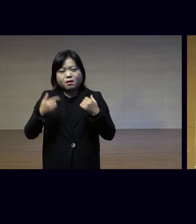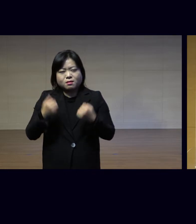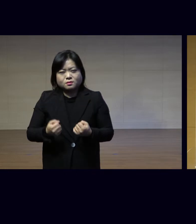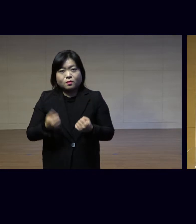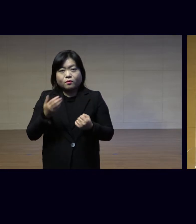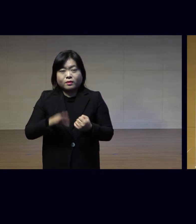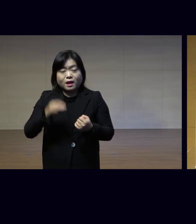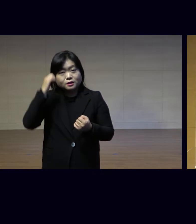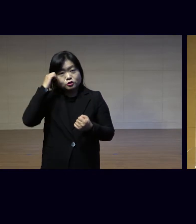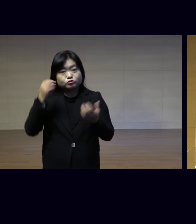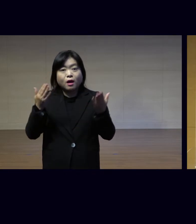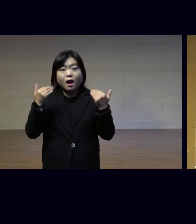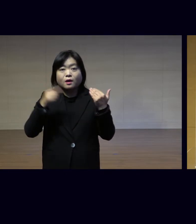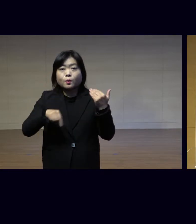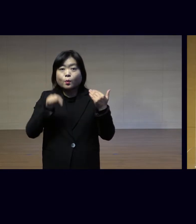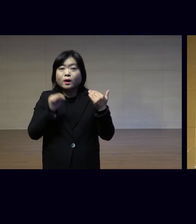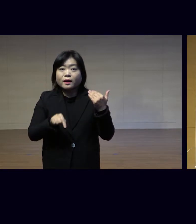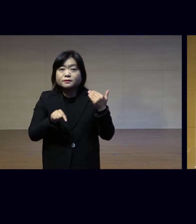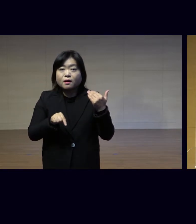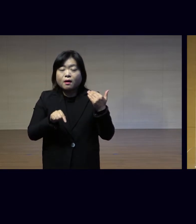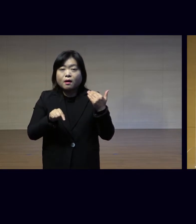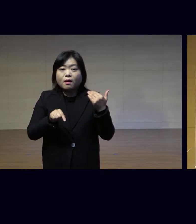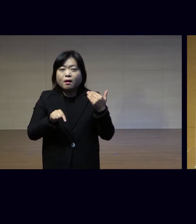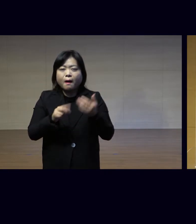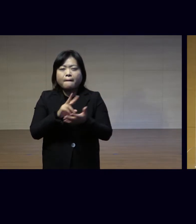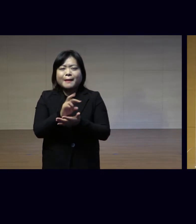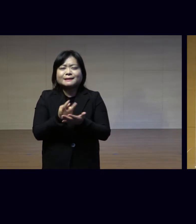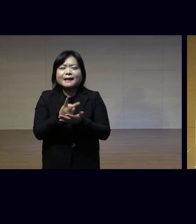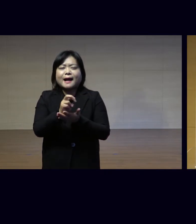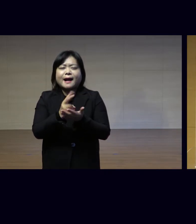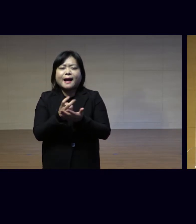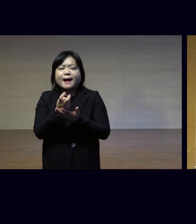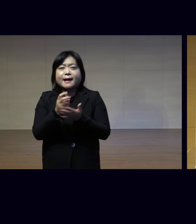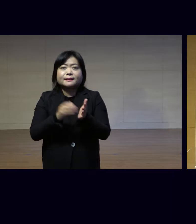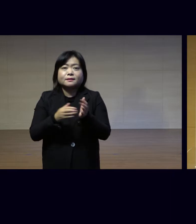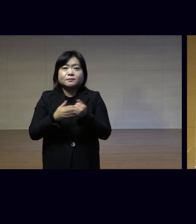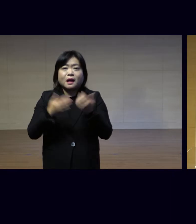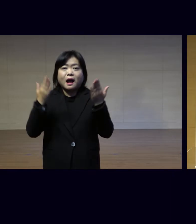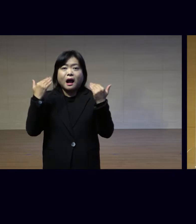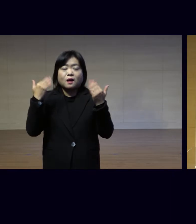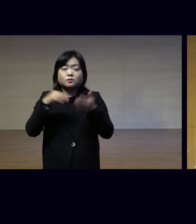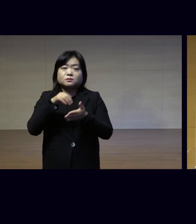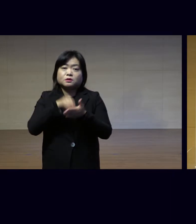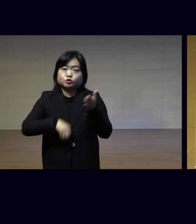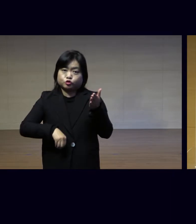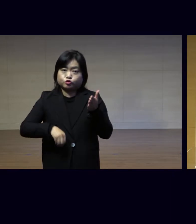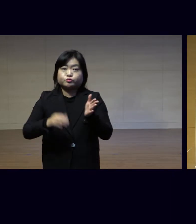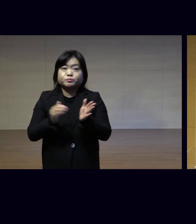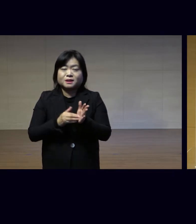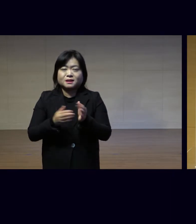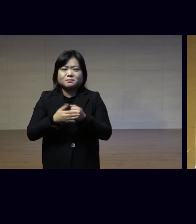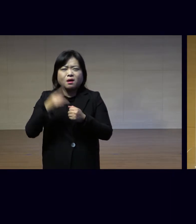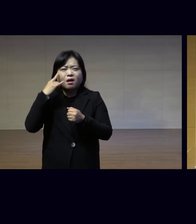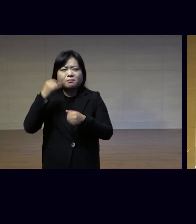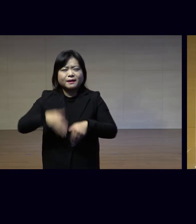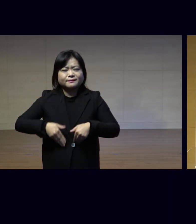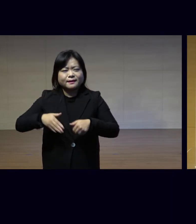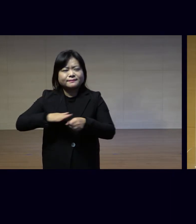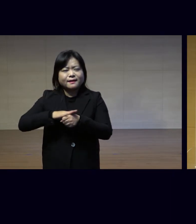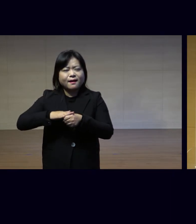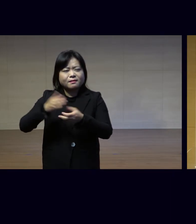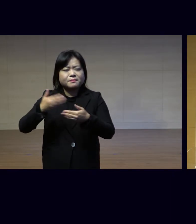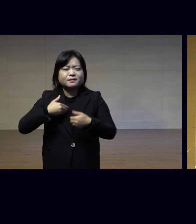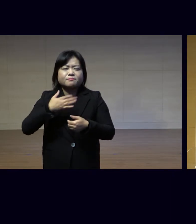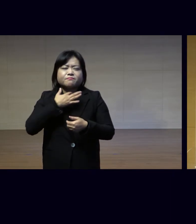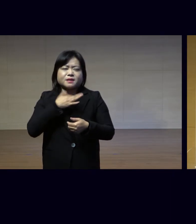거기서 약간 그 발작 같은 게 좀 일어나서 학교를 그냥 그만두다시피 하고, 그러니까 엄마의 따뜻한 사랑을 한 번도